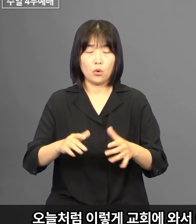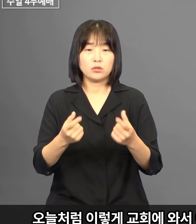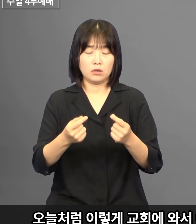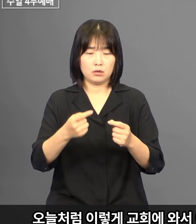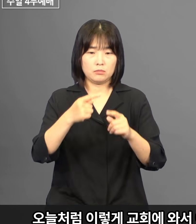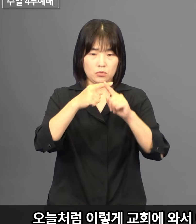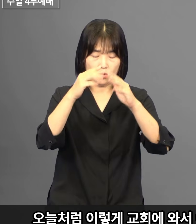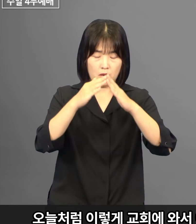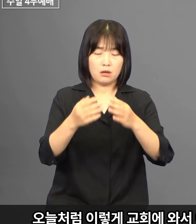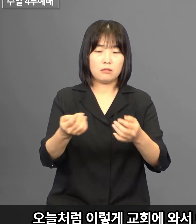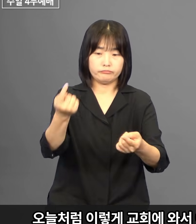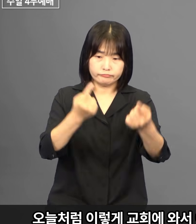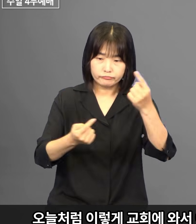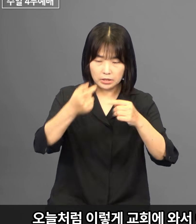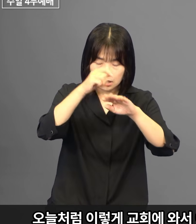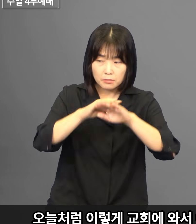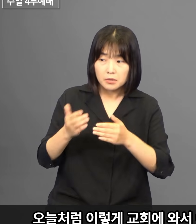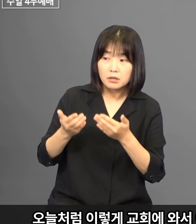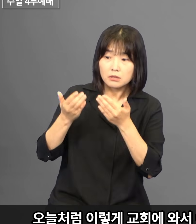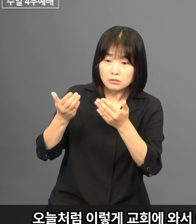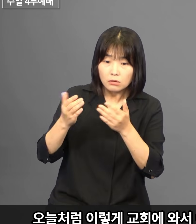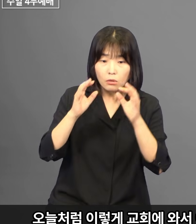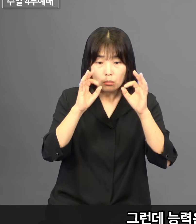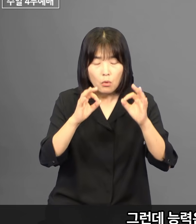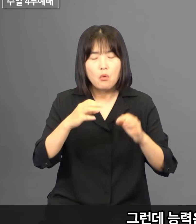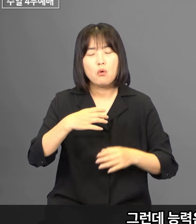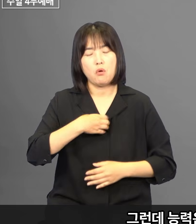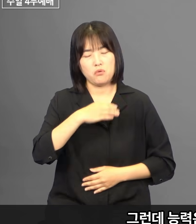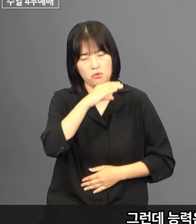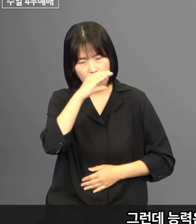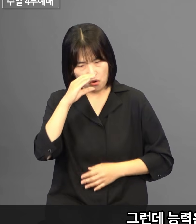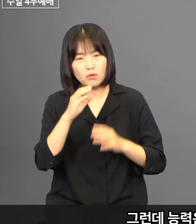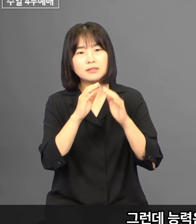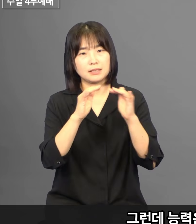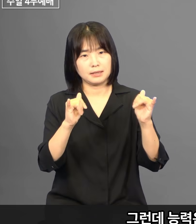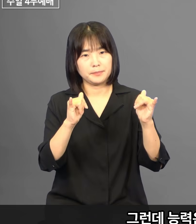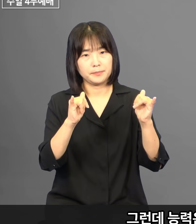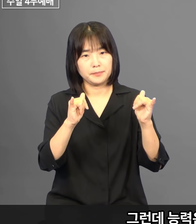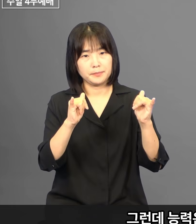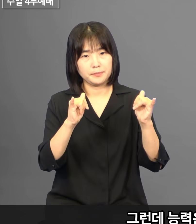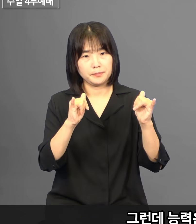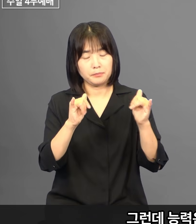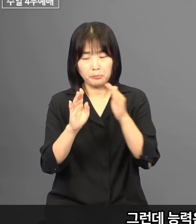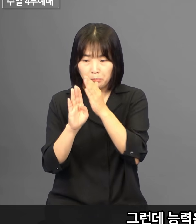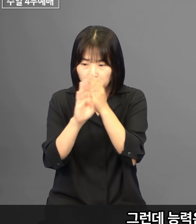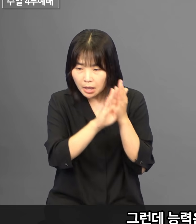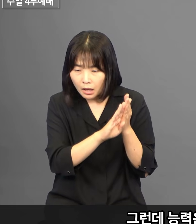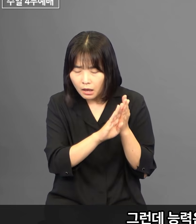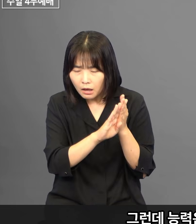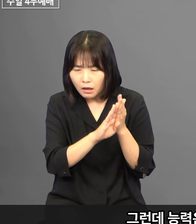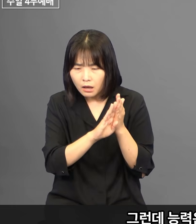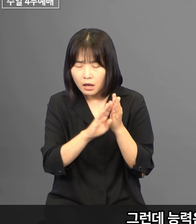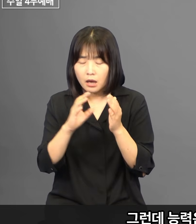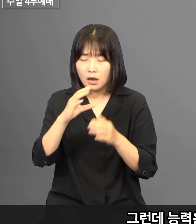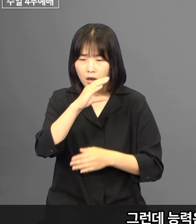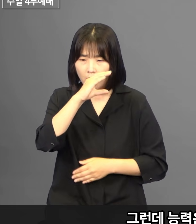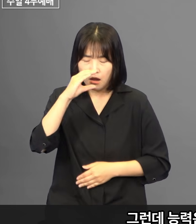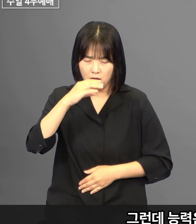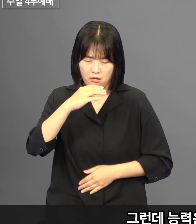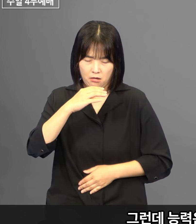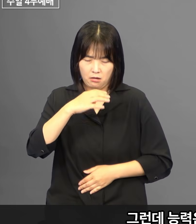와서 예배 드리는 거 보면 경건한 사람이구나. 그런데 능력은 전혀 부인하는 거죠.